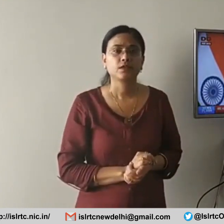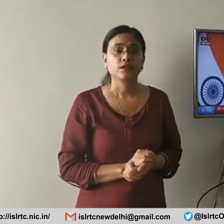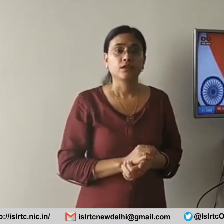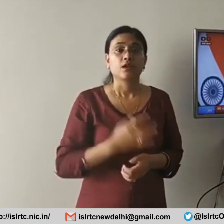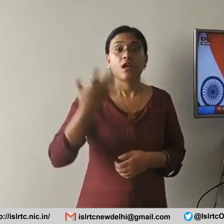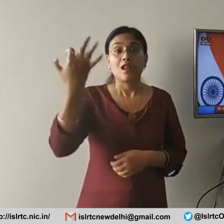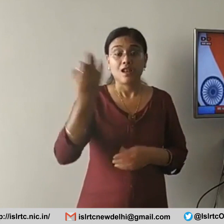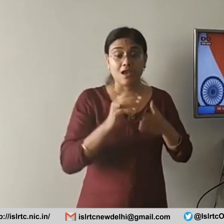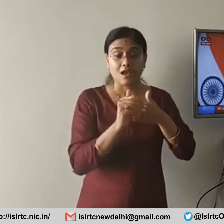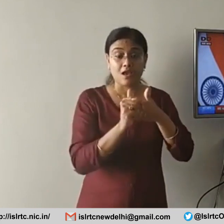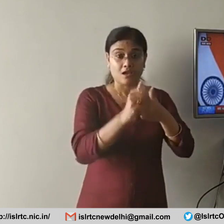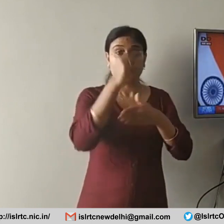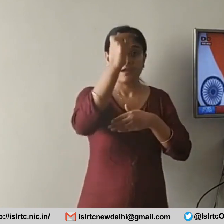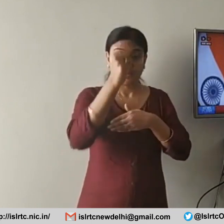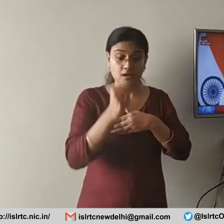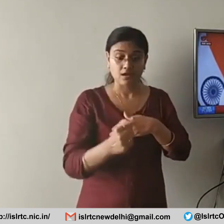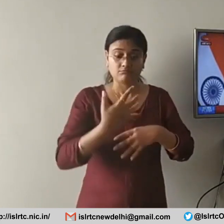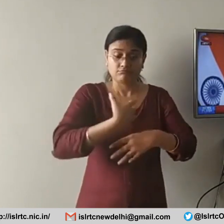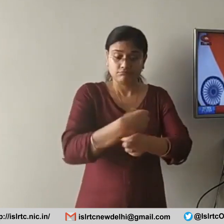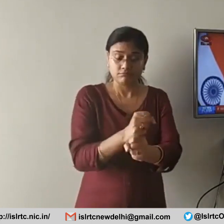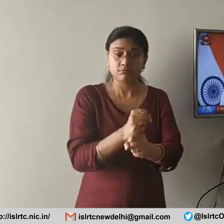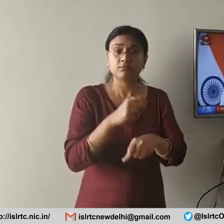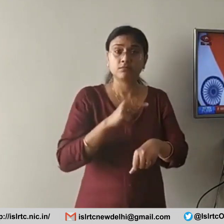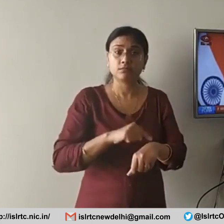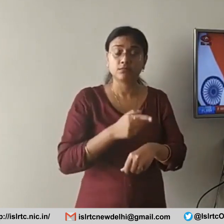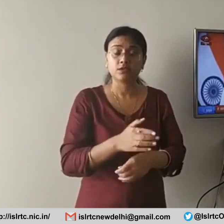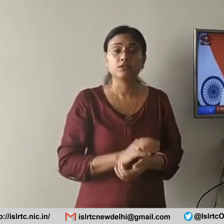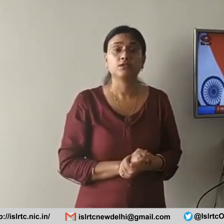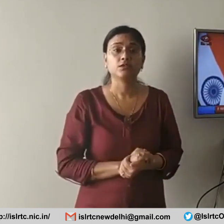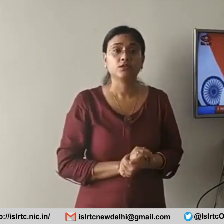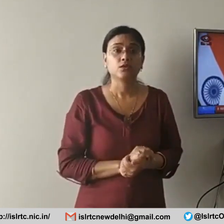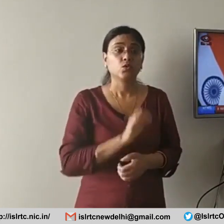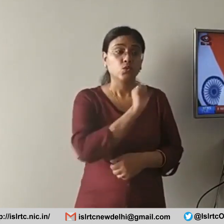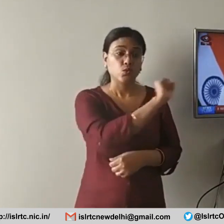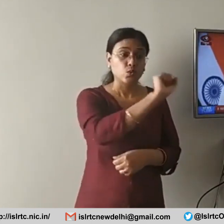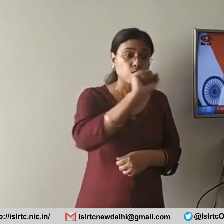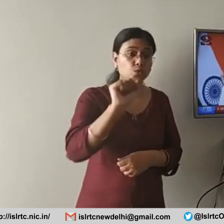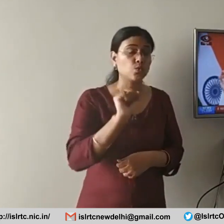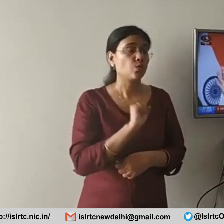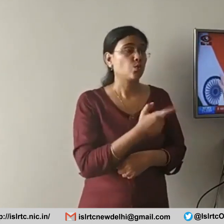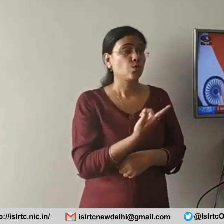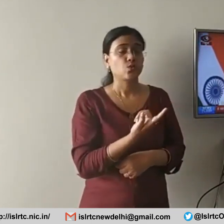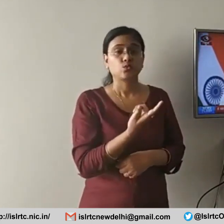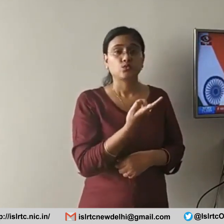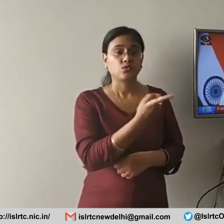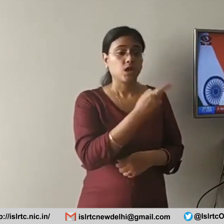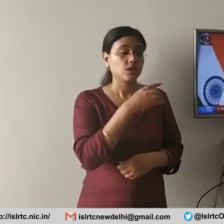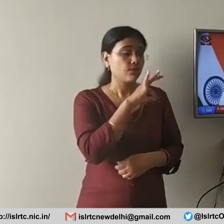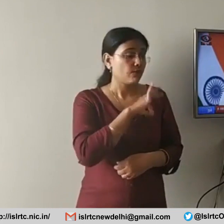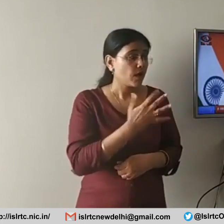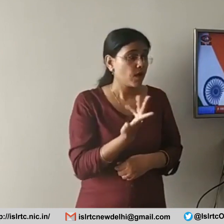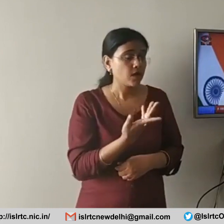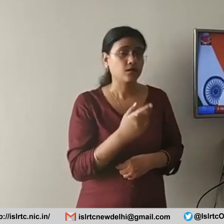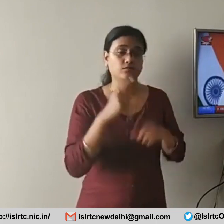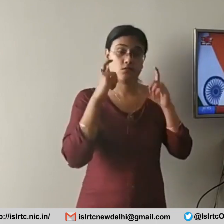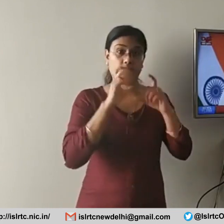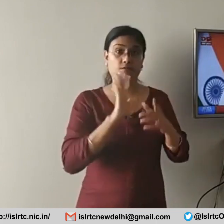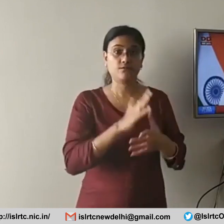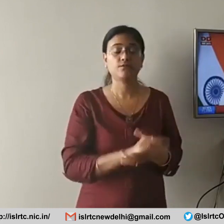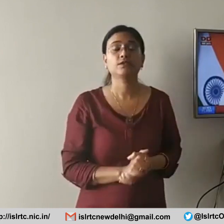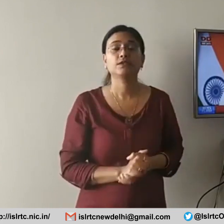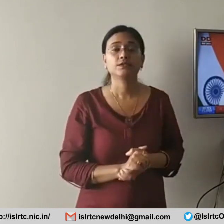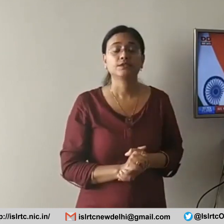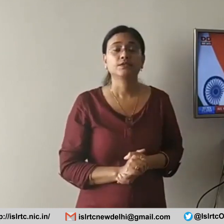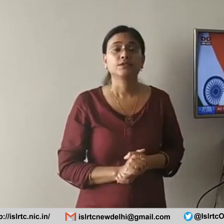नई गाइडलाइंस बनाते समय भी उनके हितों का पूरा ध्यान रखा गया है। इस